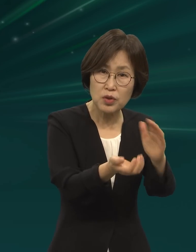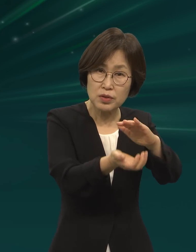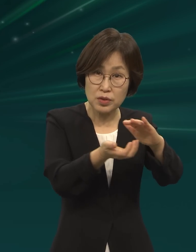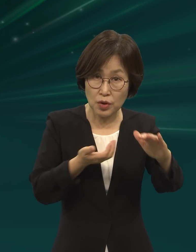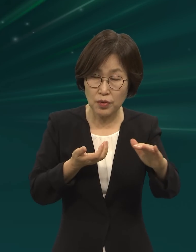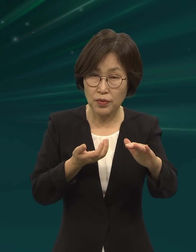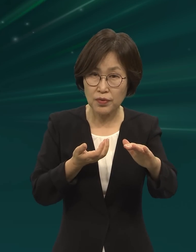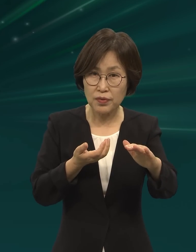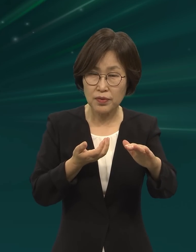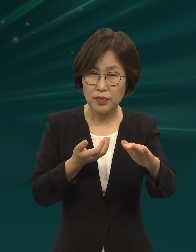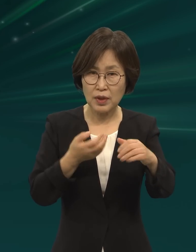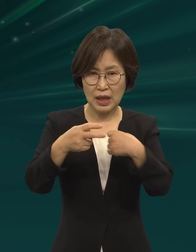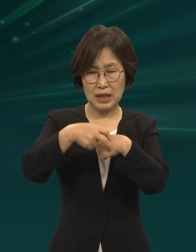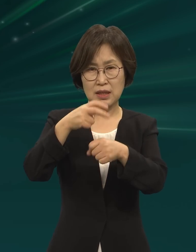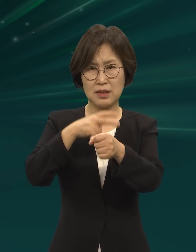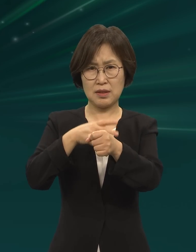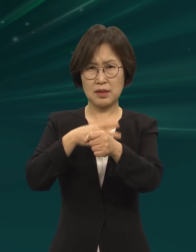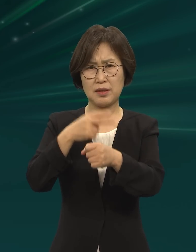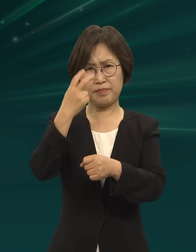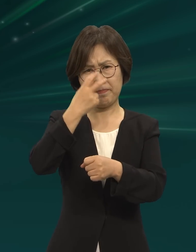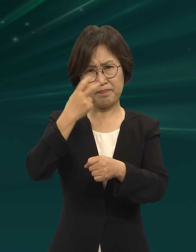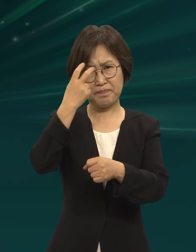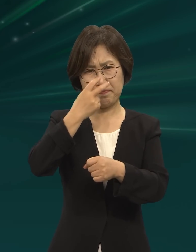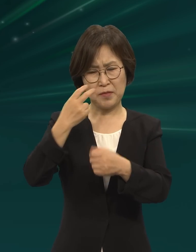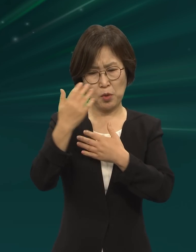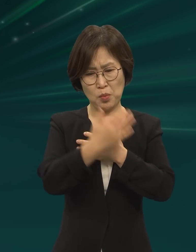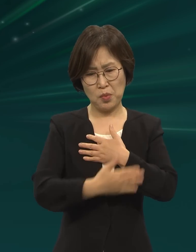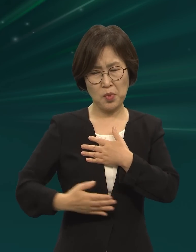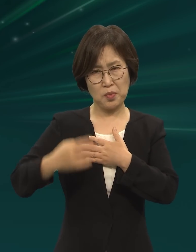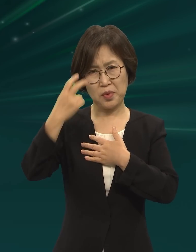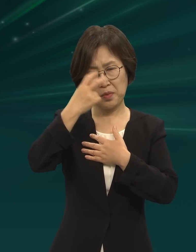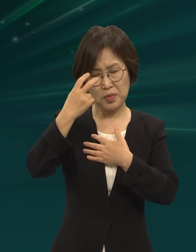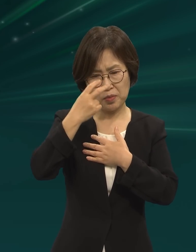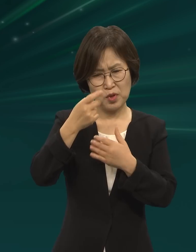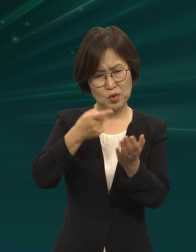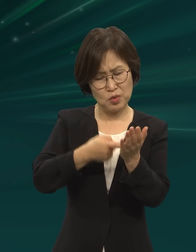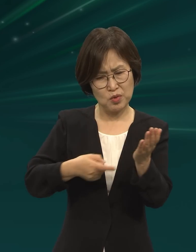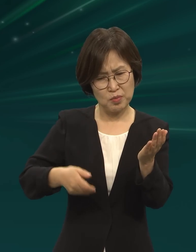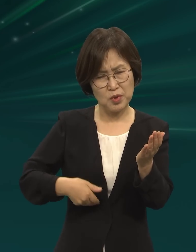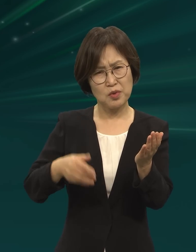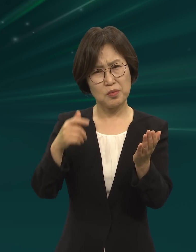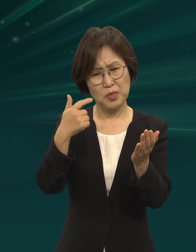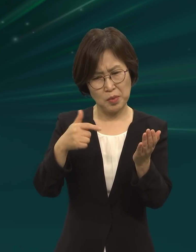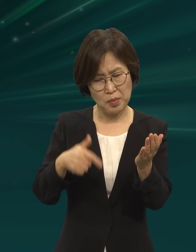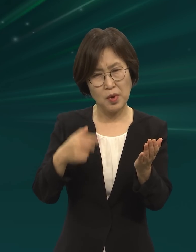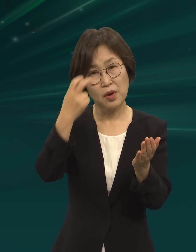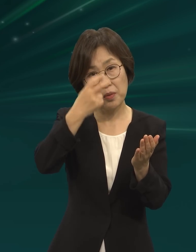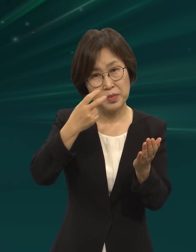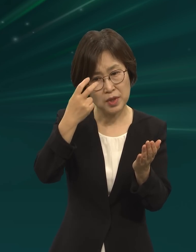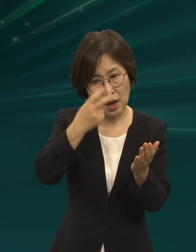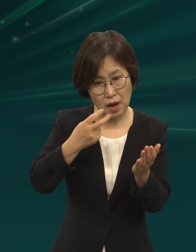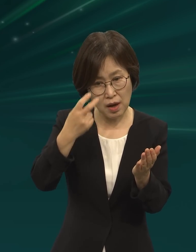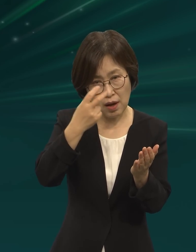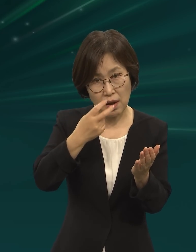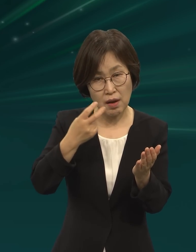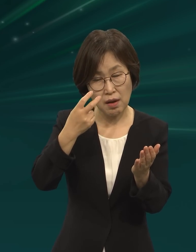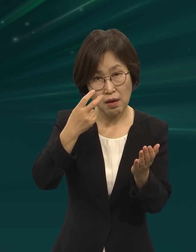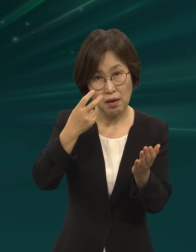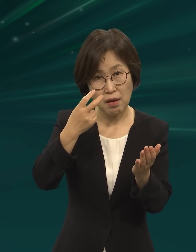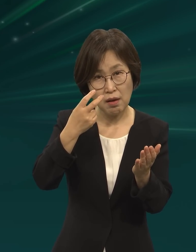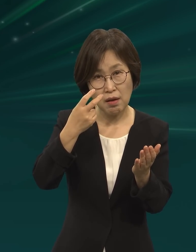이제 의사님이 검사를 해요. 상태가 어떤지, 뭐 수술해야 되는지, 뭐 해야 되는지. 이걸 검사해